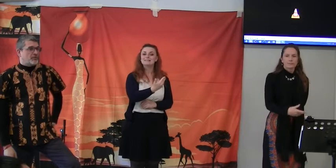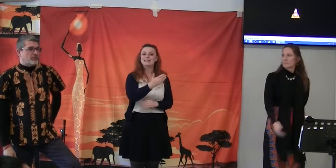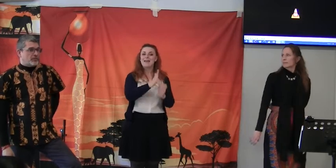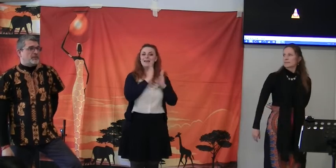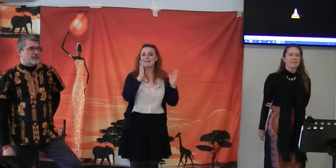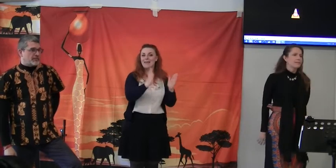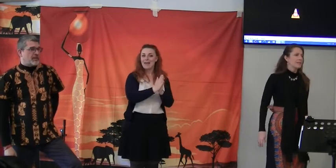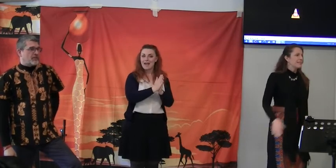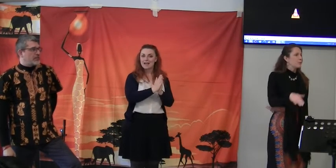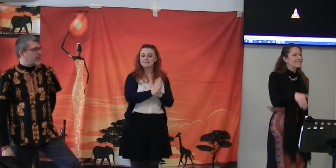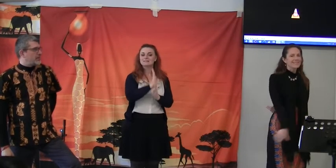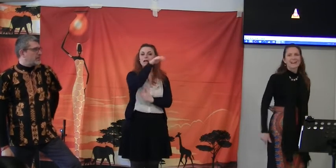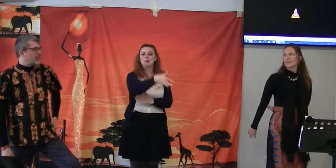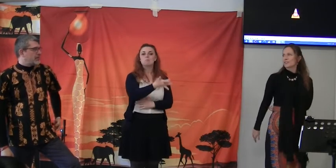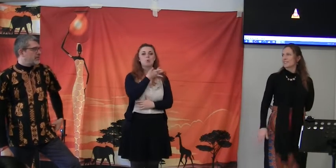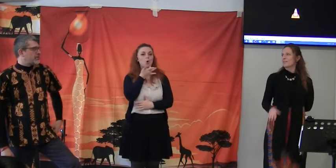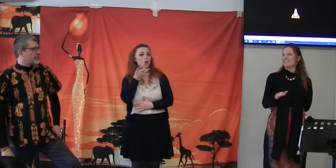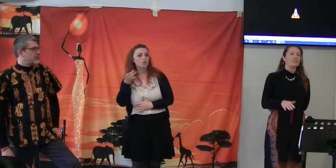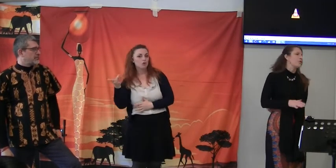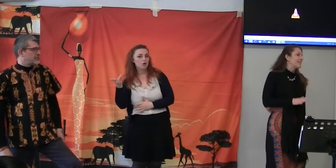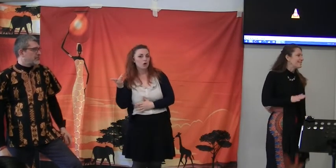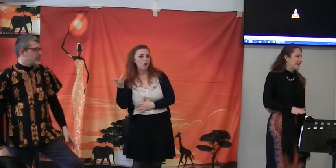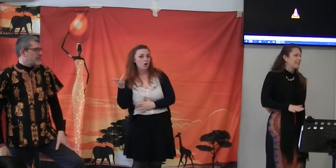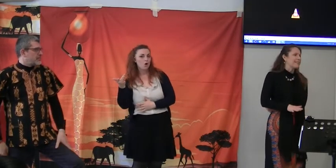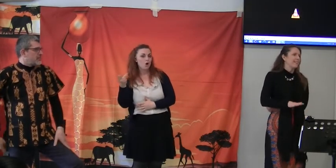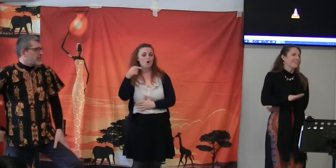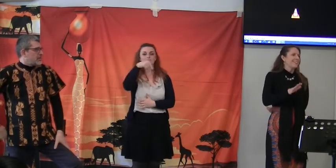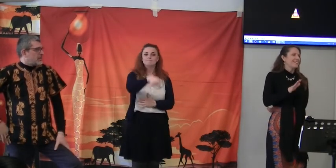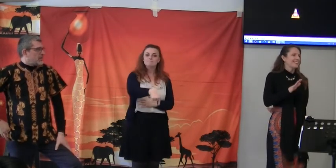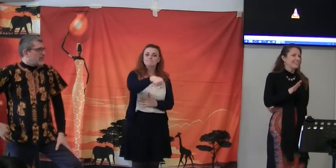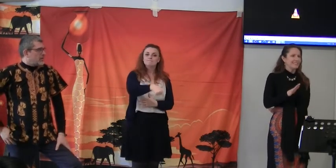che ha contribuito. Quest'anno sarebbe stato 20 anni